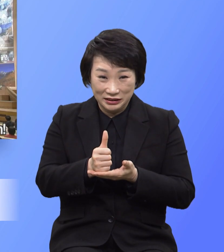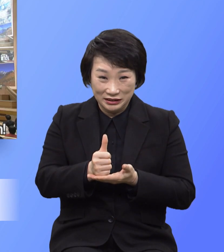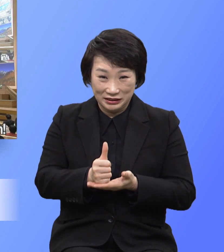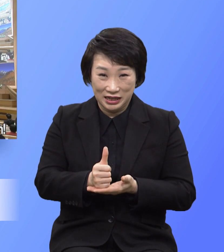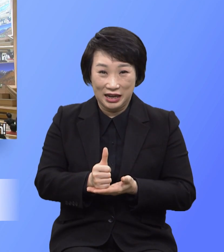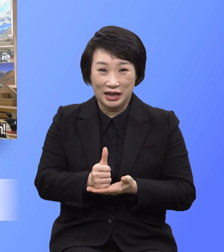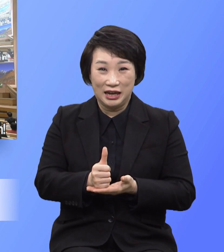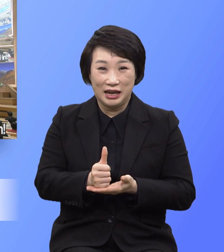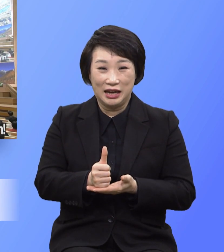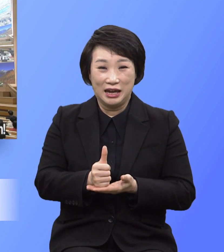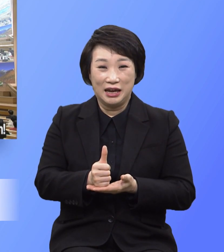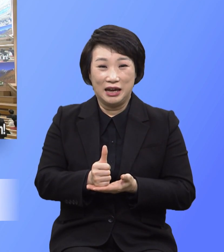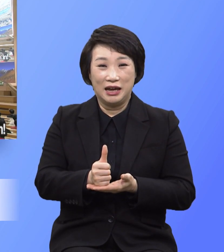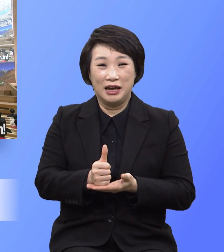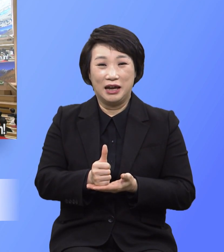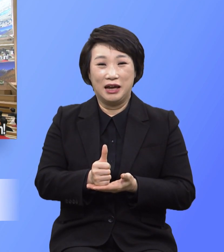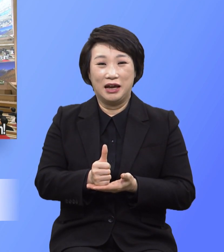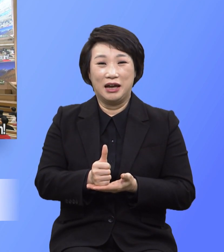그리세.